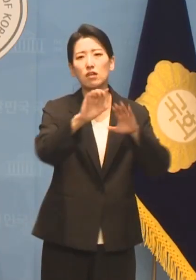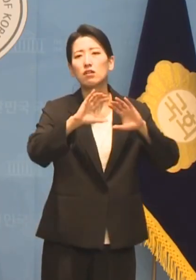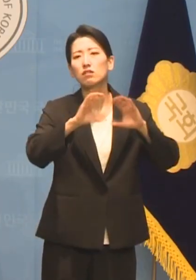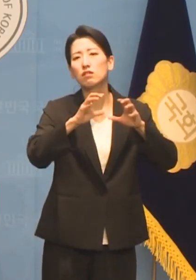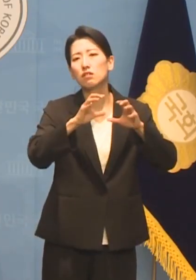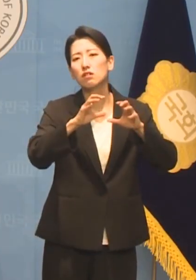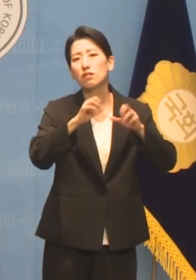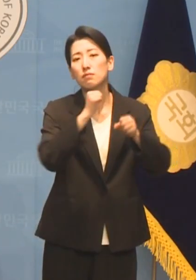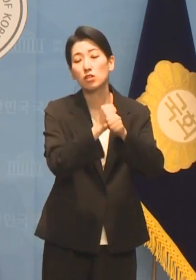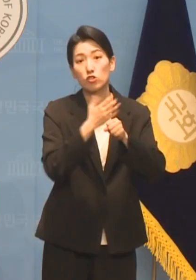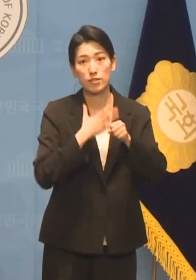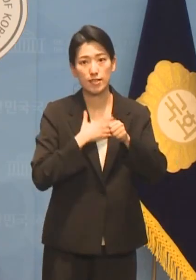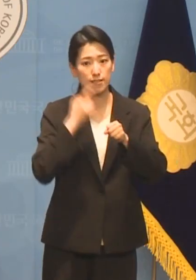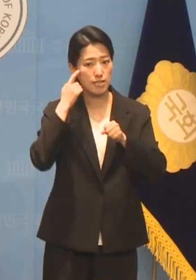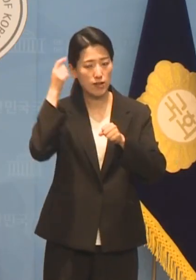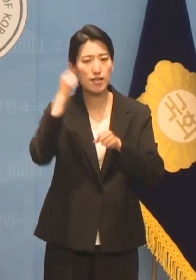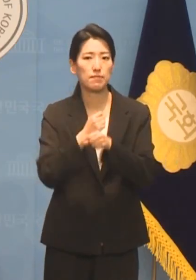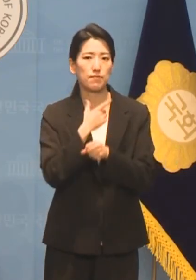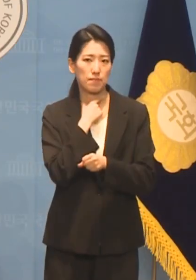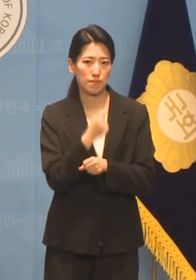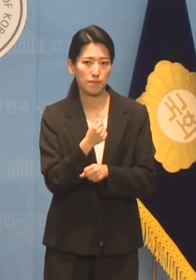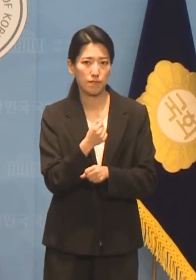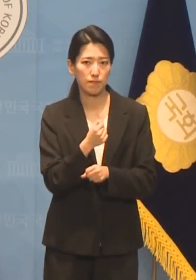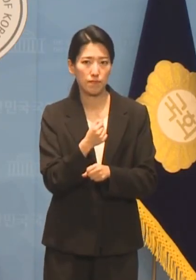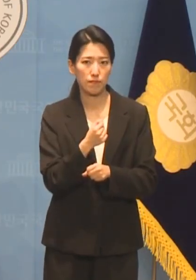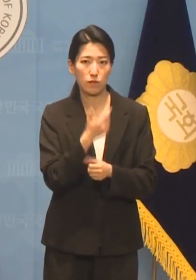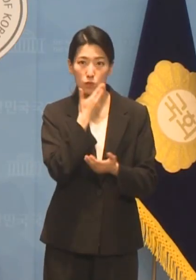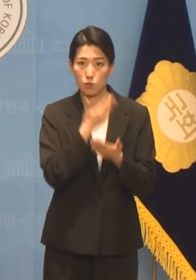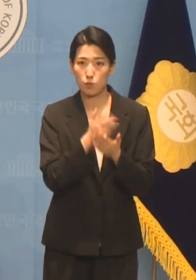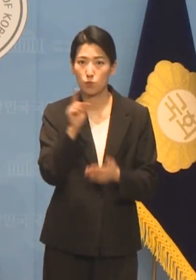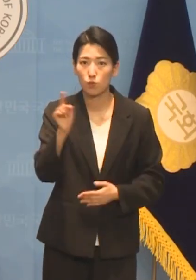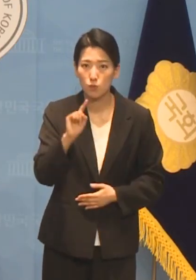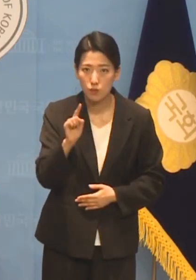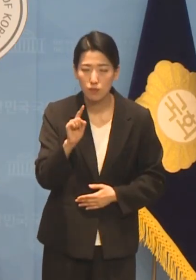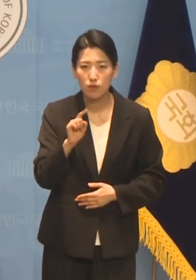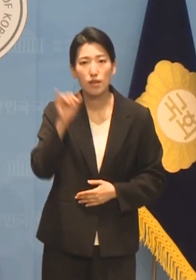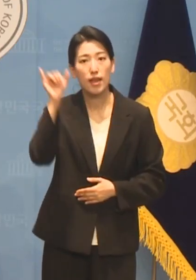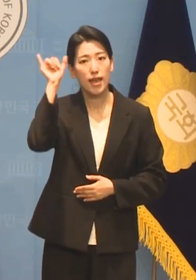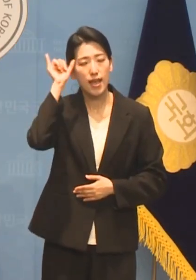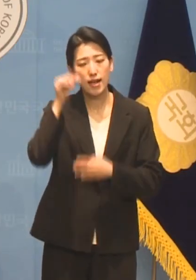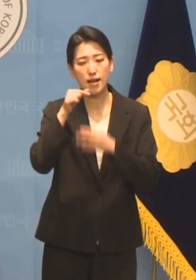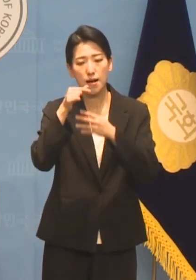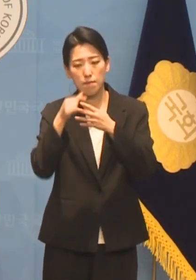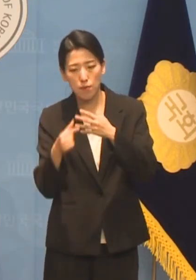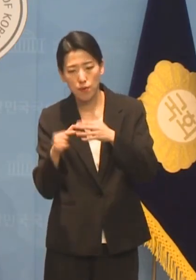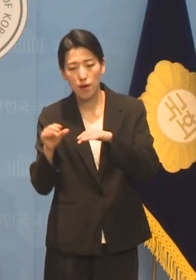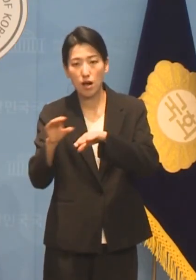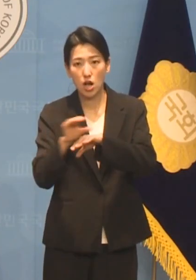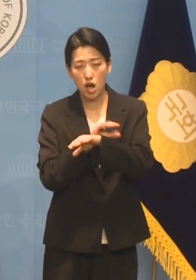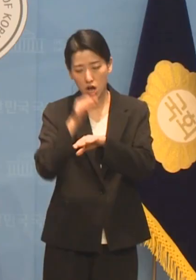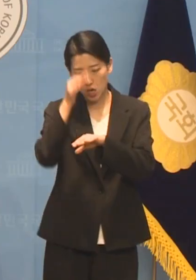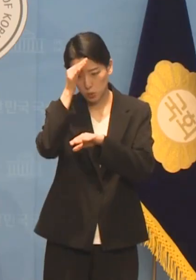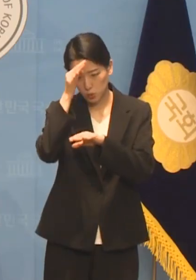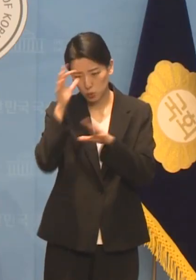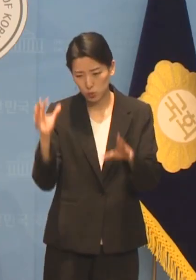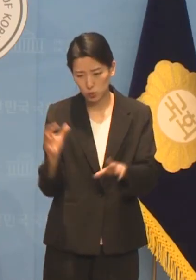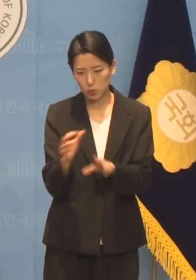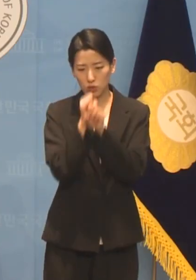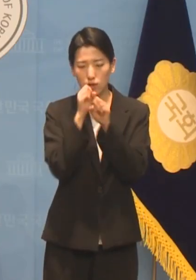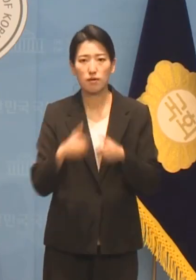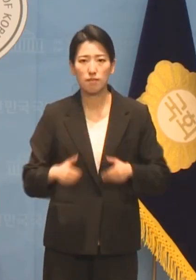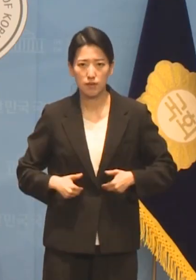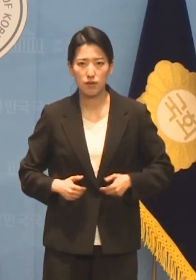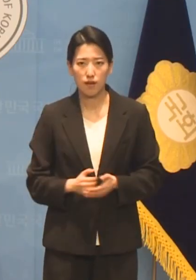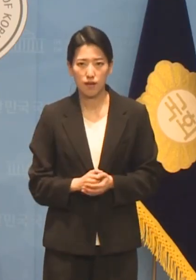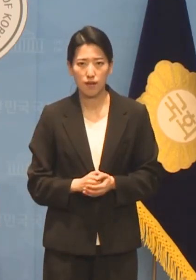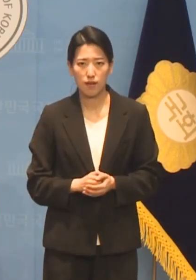전략을 약속드립니다. 핵심은 국가 AI 컴퓨팅 인프라의 총력 구축입니다. 민관